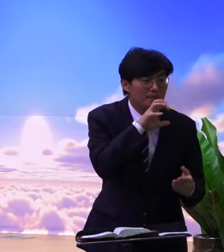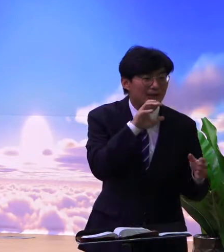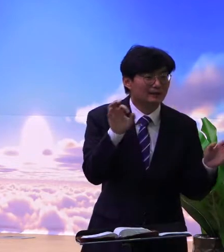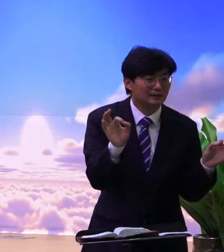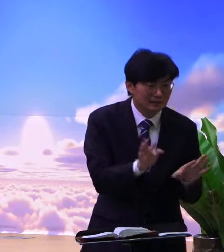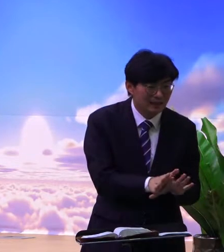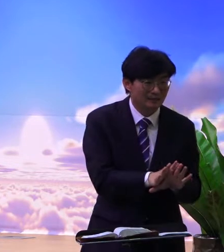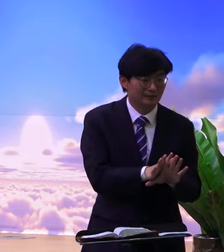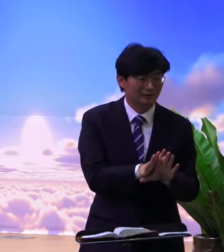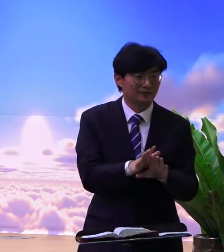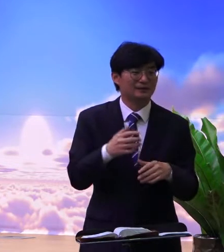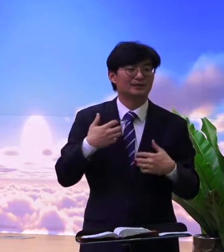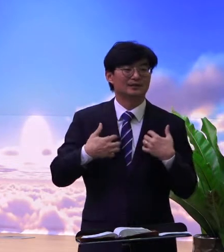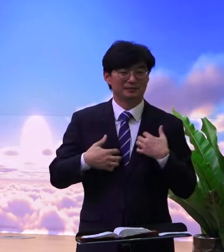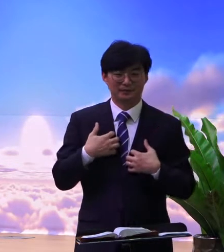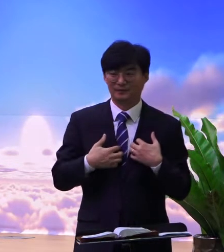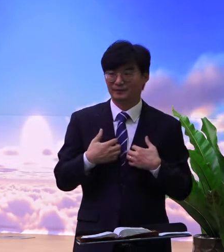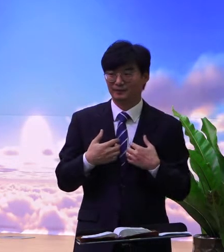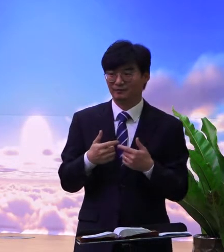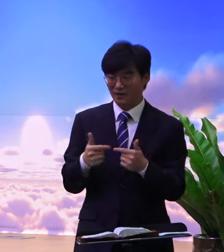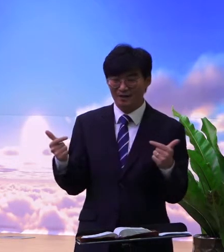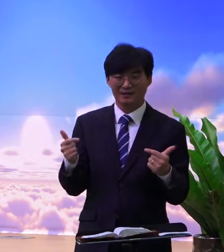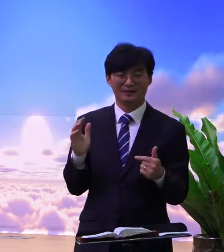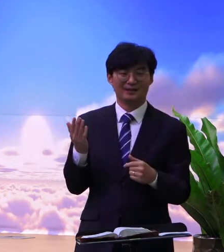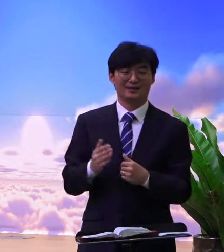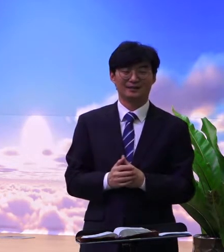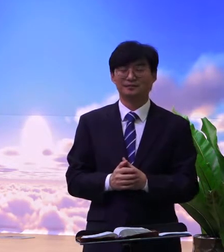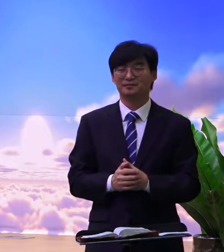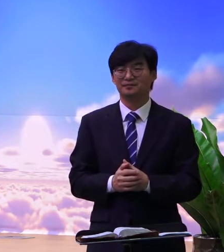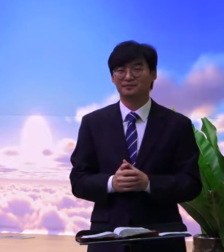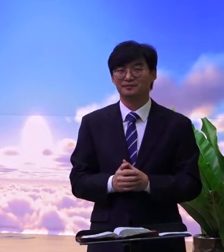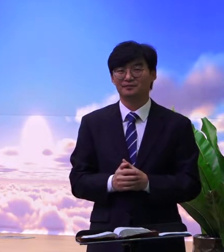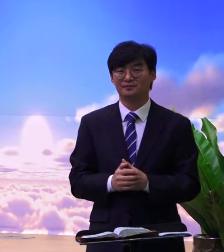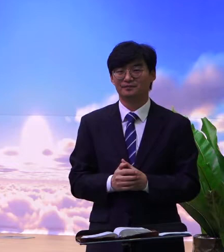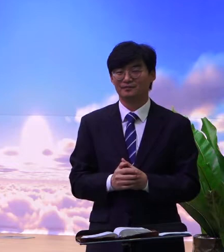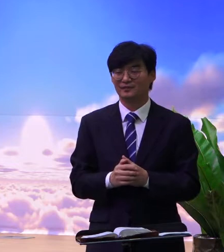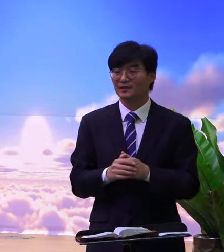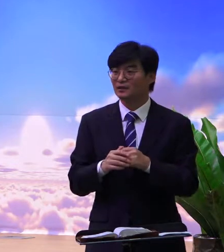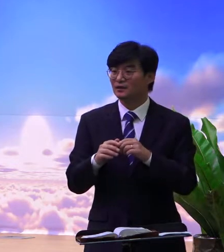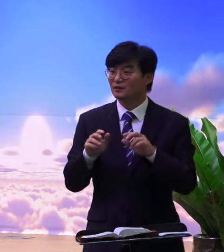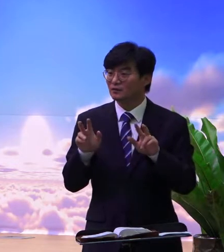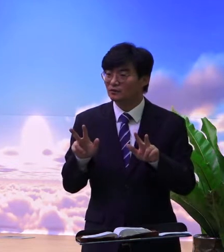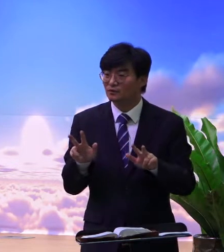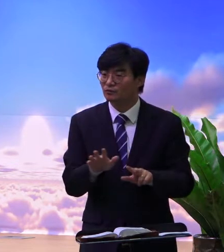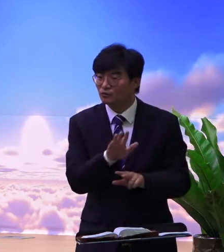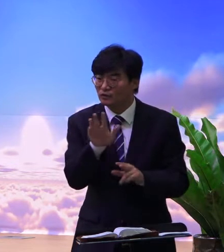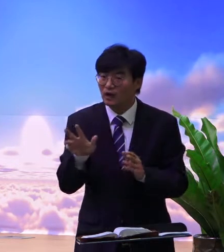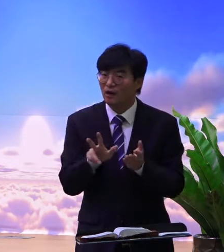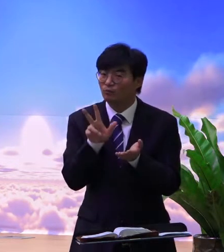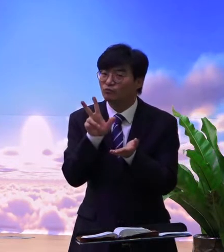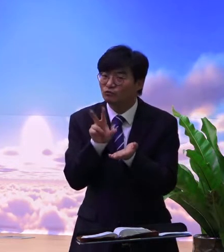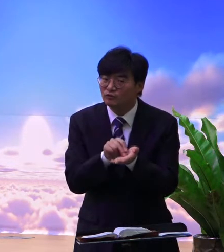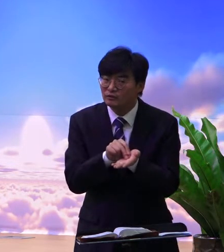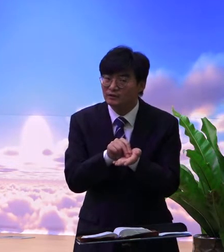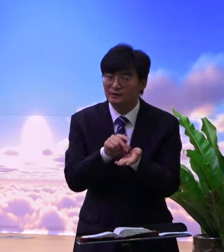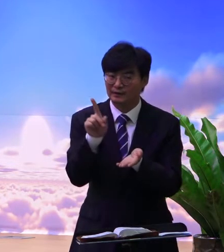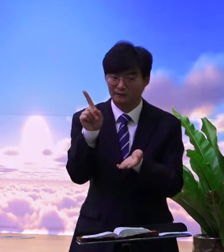그런데 여러분 문제가 하나 있습니다. 이 문제를 우리는 굉장히 사소하게 취급을